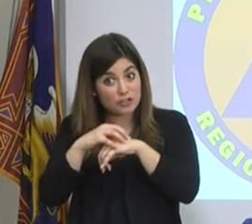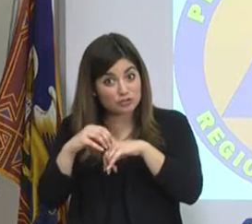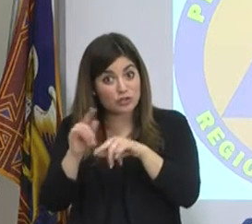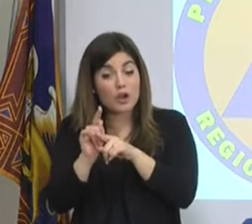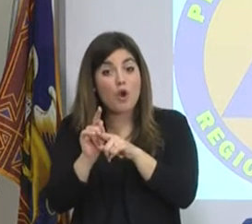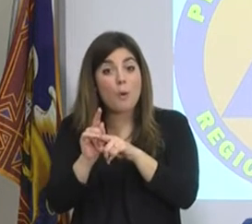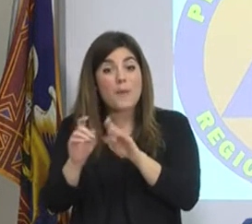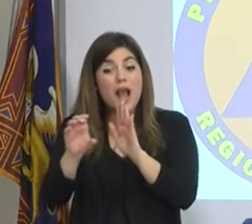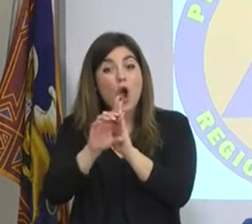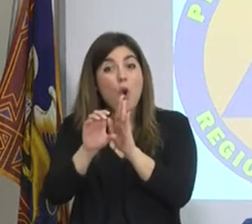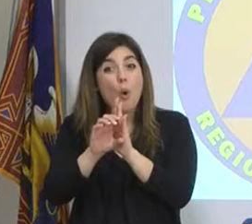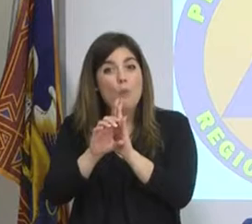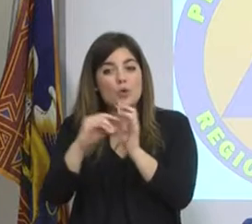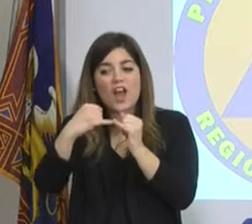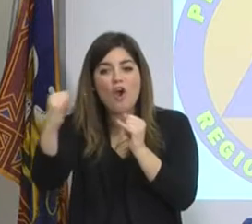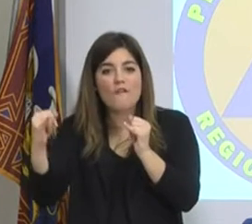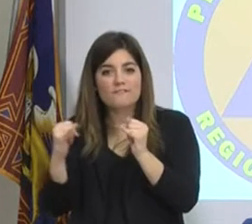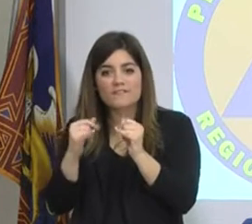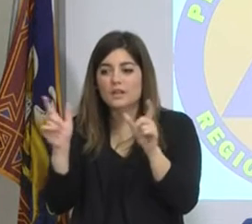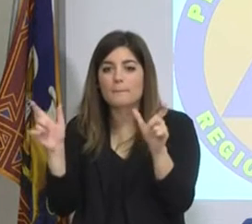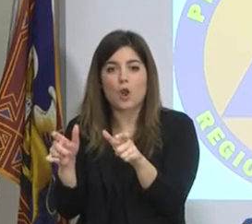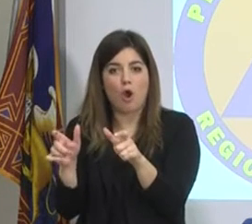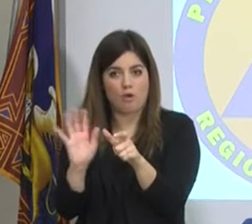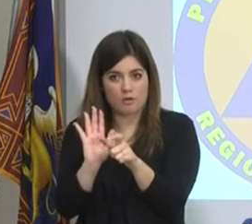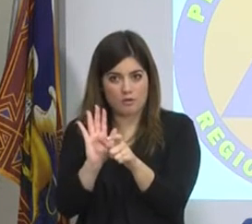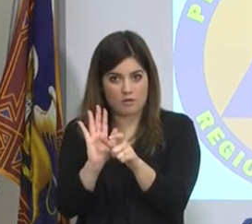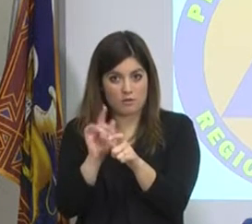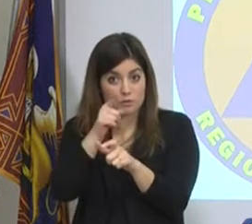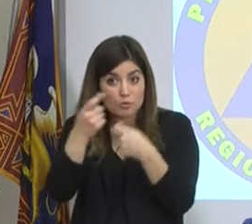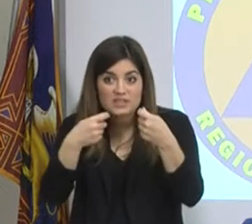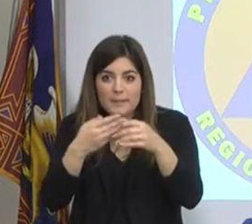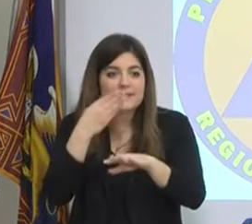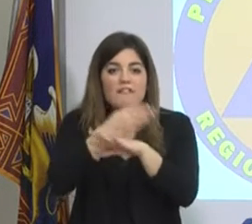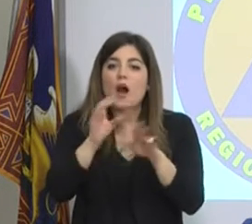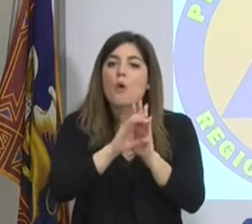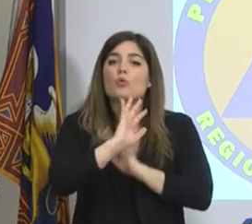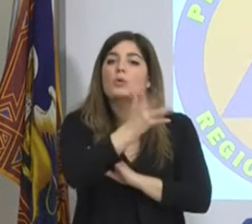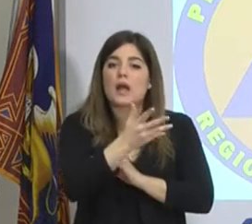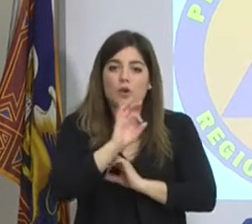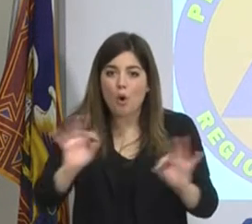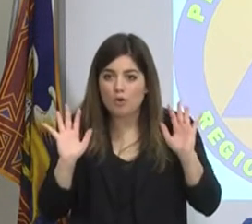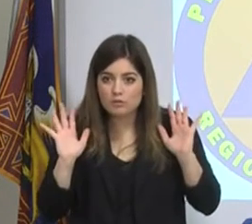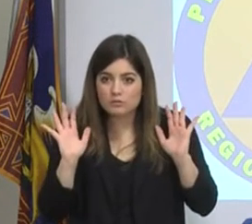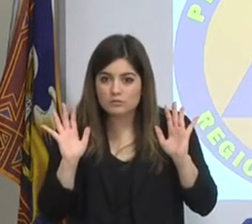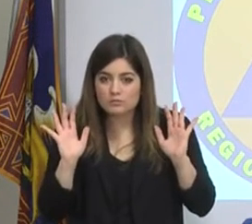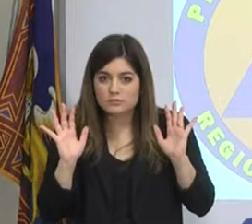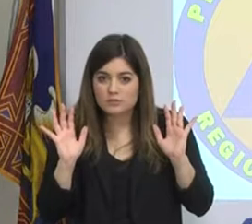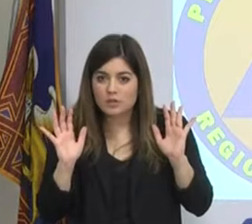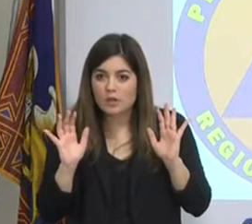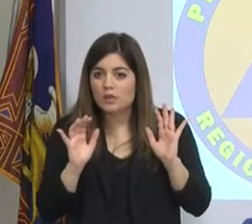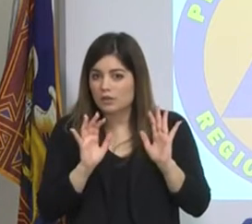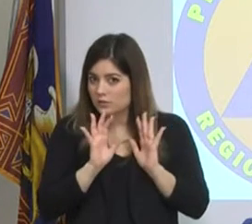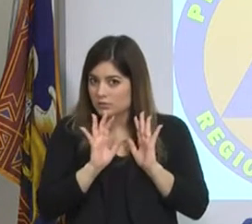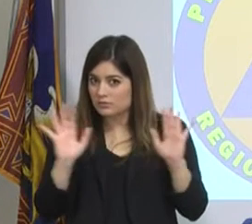comunali cioè tu non è si chiude con fine del tuo comune per fare la spesa se non alimentare se non hai un supermercato del tuo